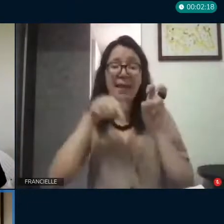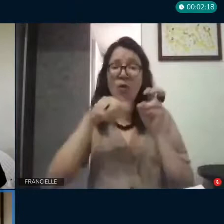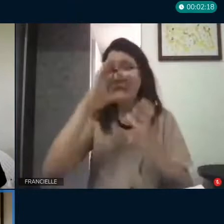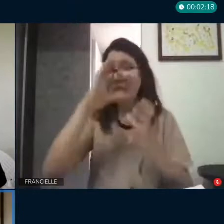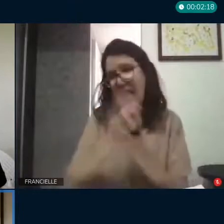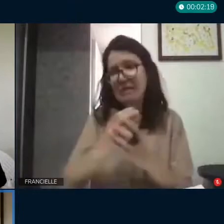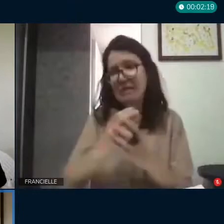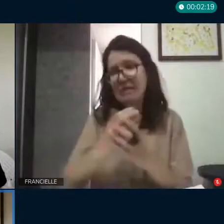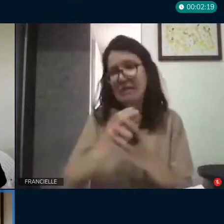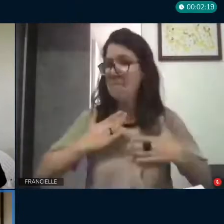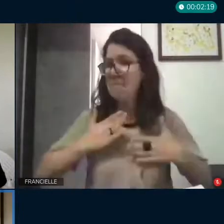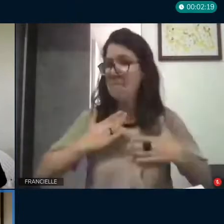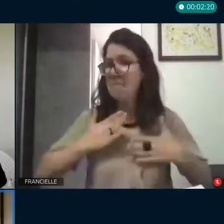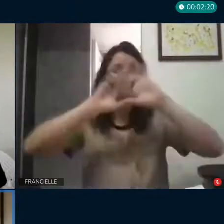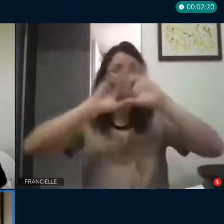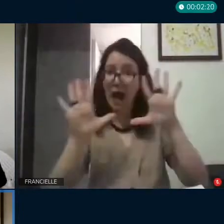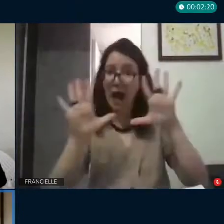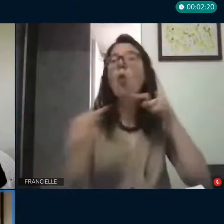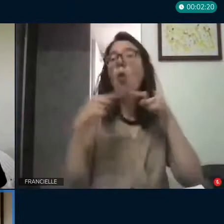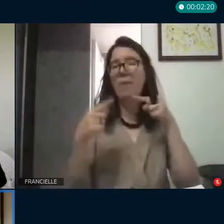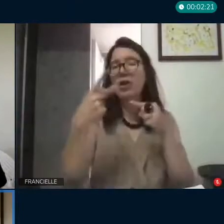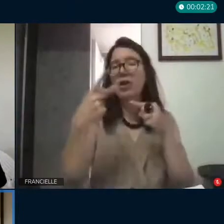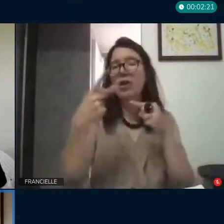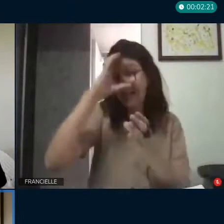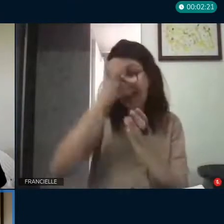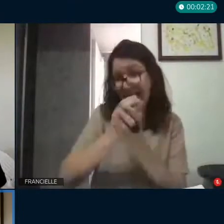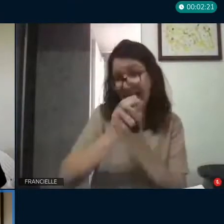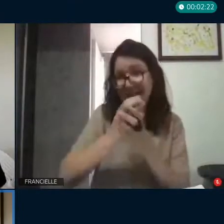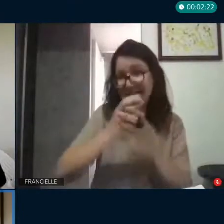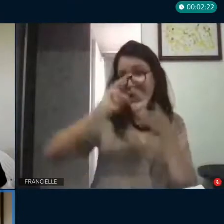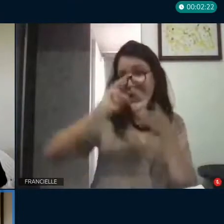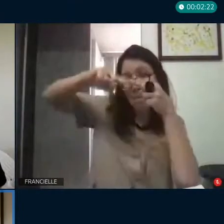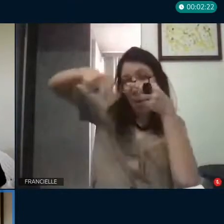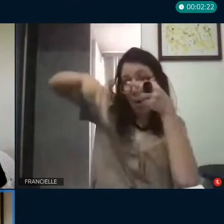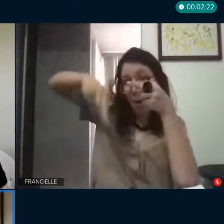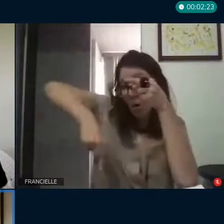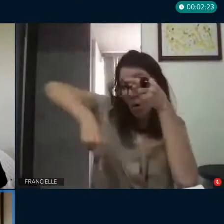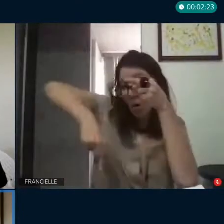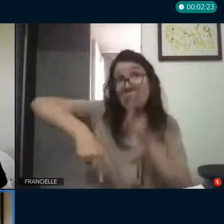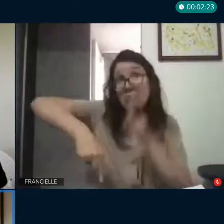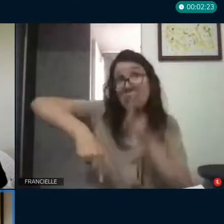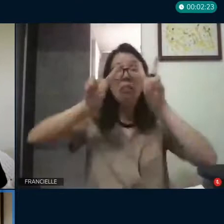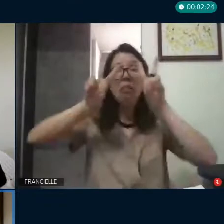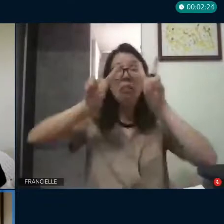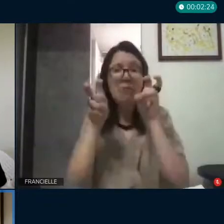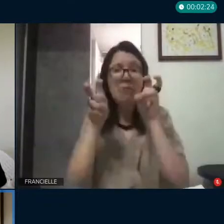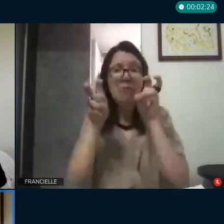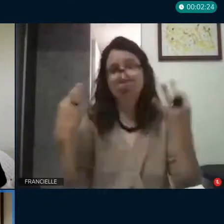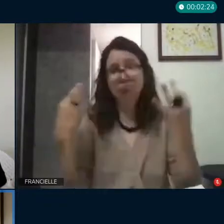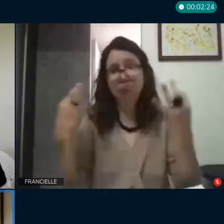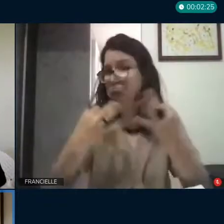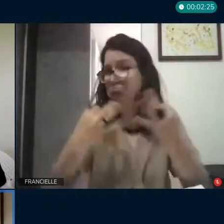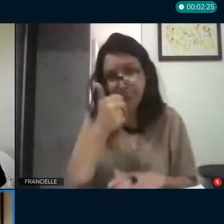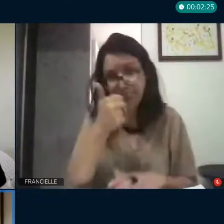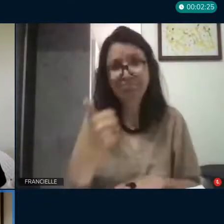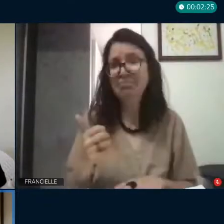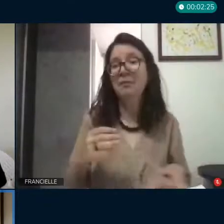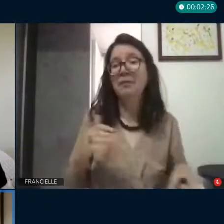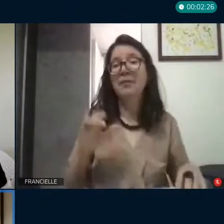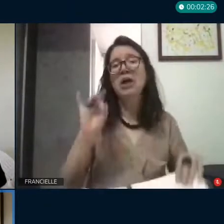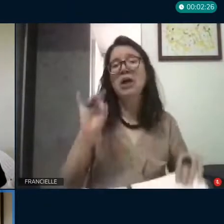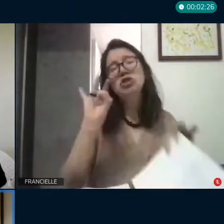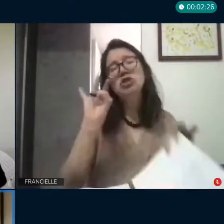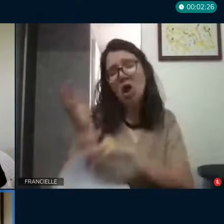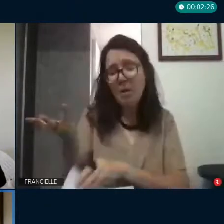as observações dessa forma. Para mim, o objetivo da sua tese e o tema